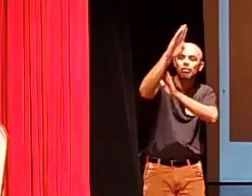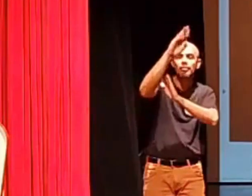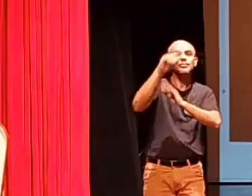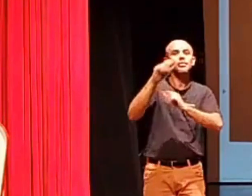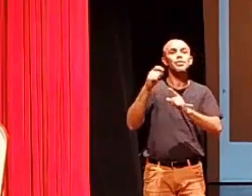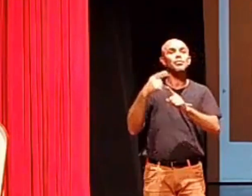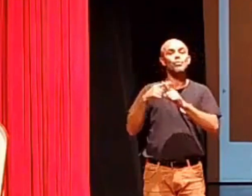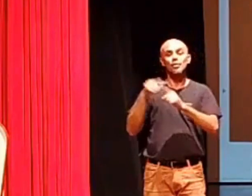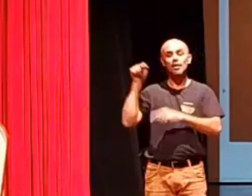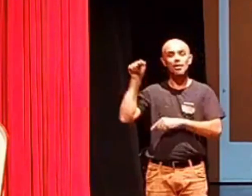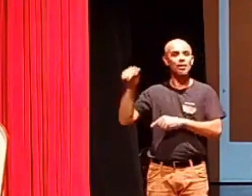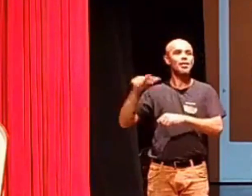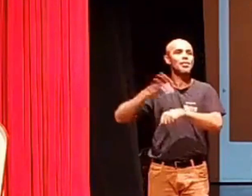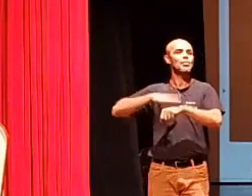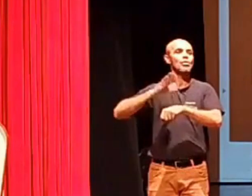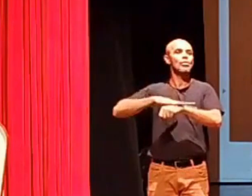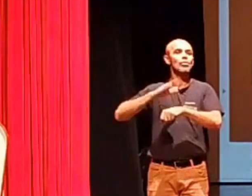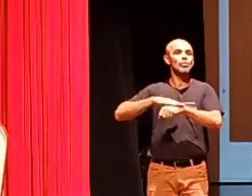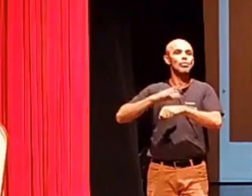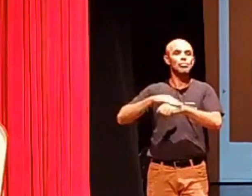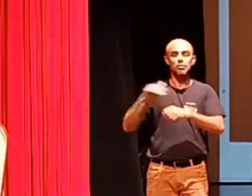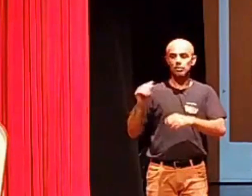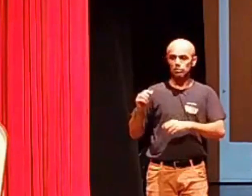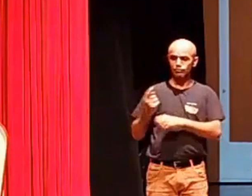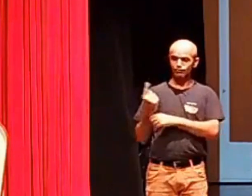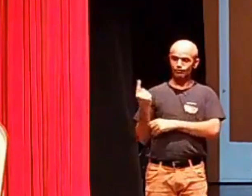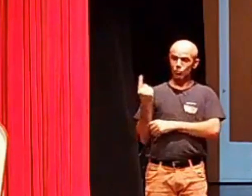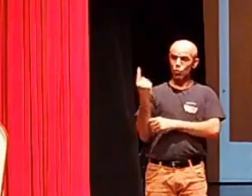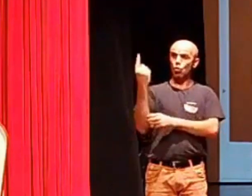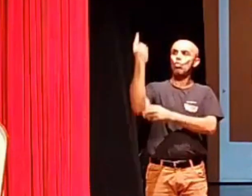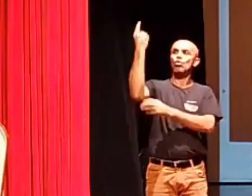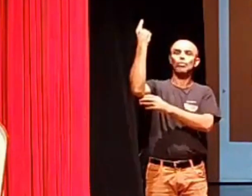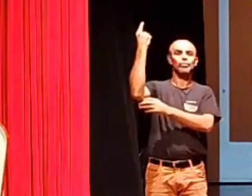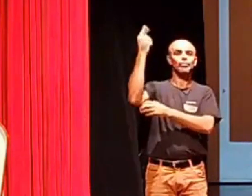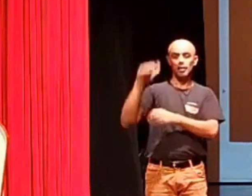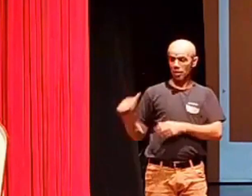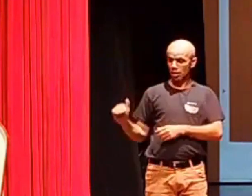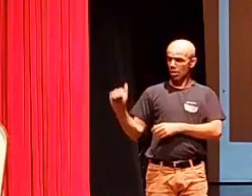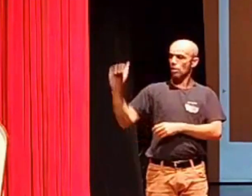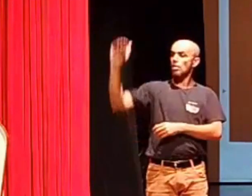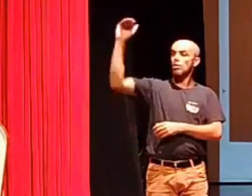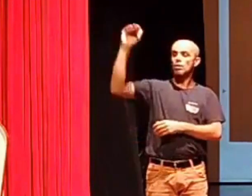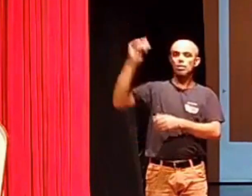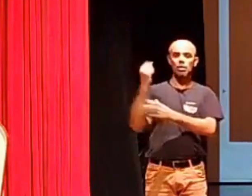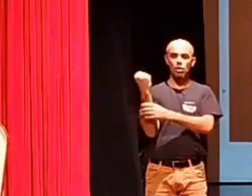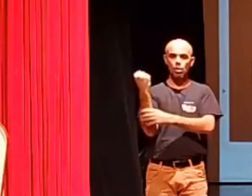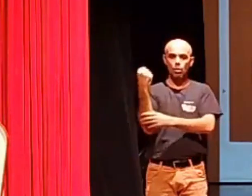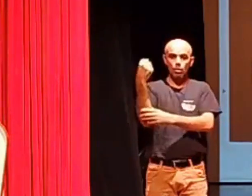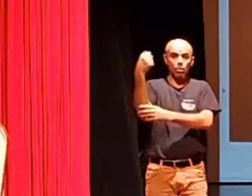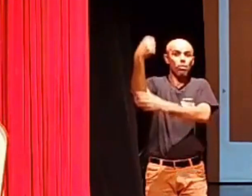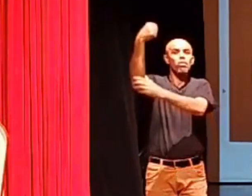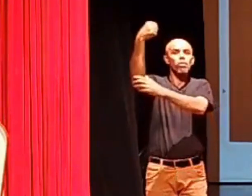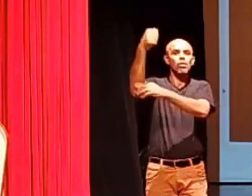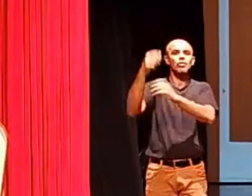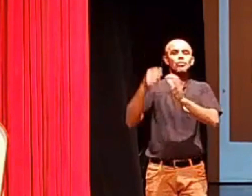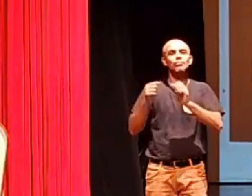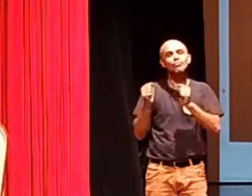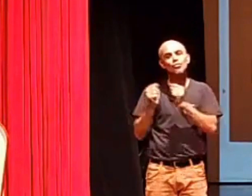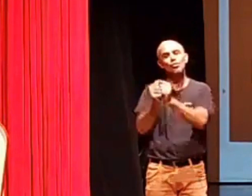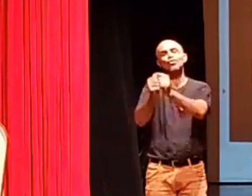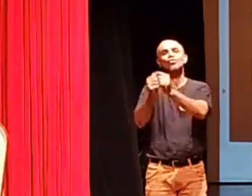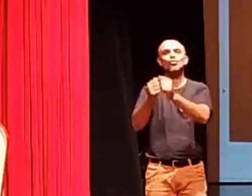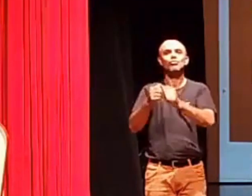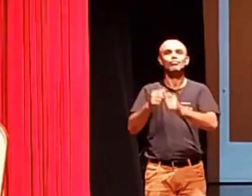Porque é exatamente no momento do estirão, no momento do crescimento, que essa escoliose, ela se apresenta de